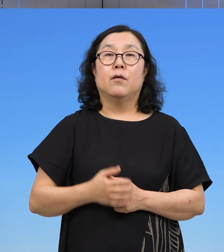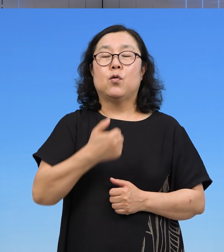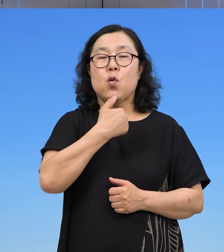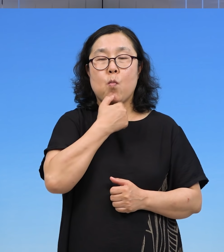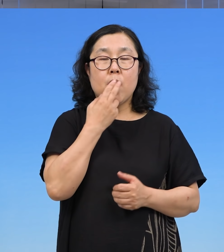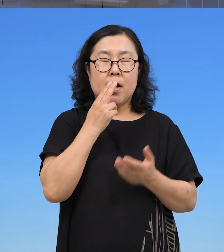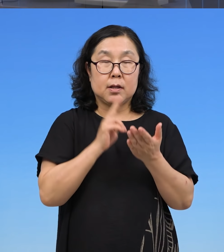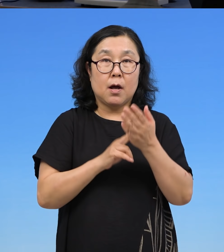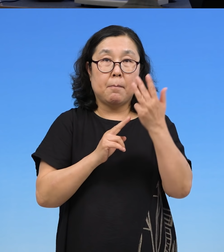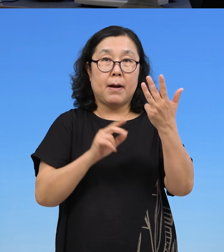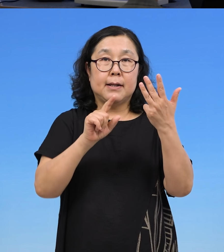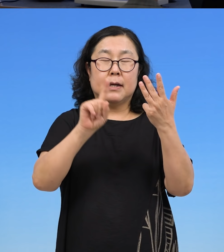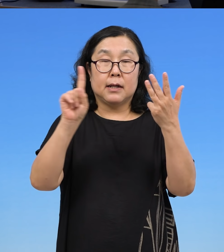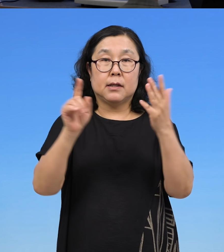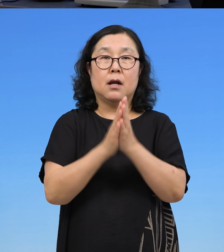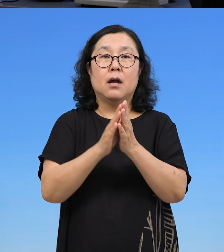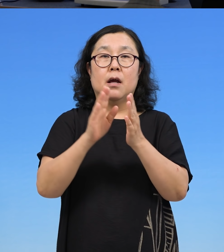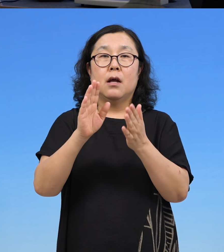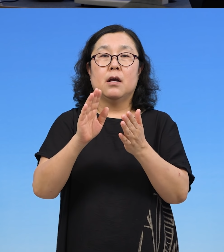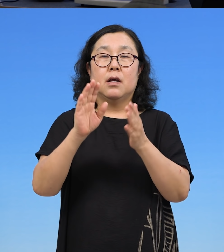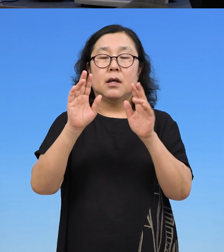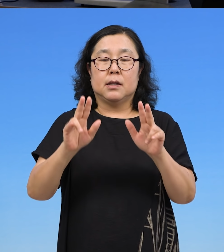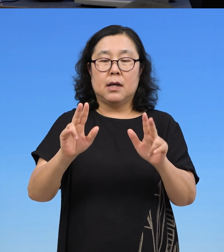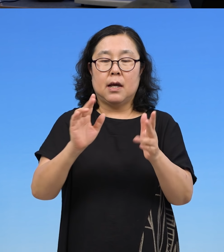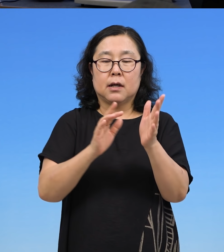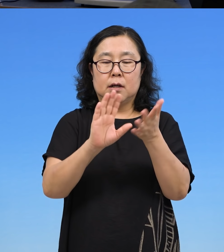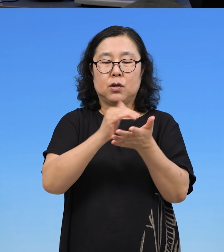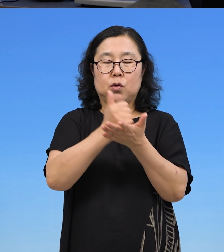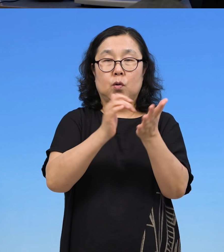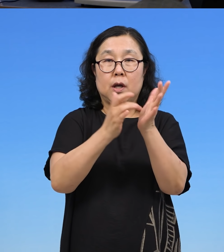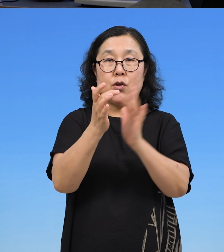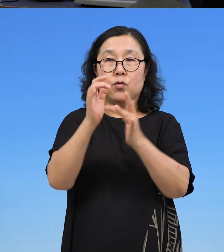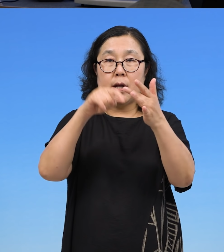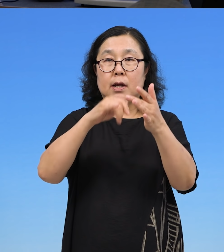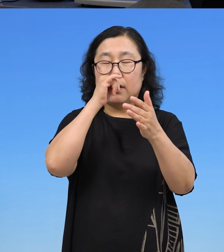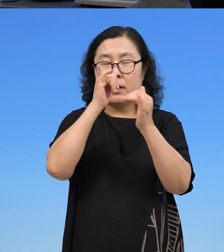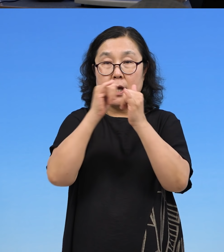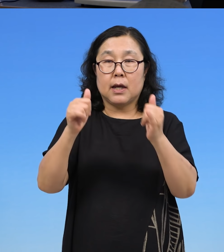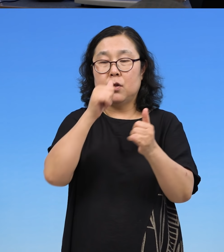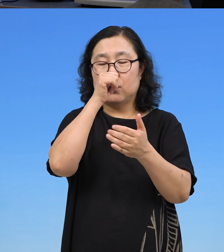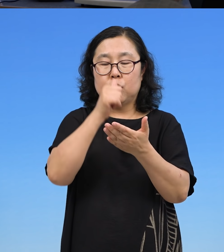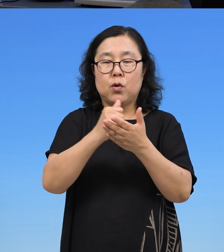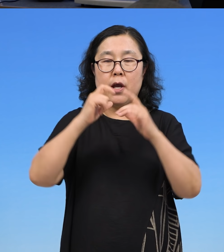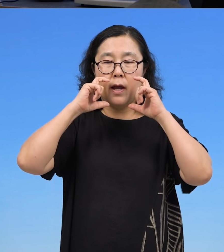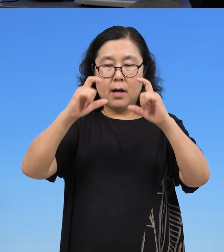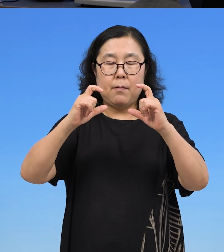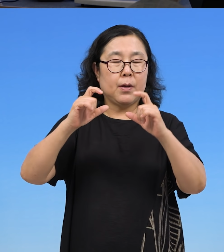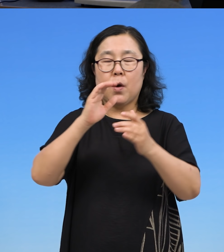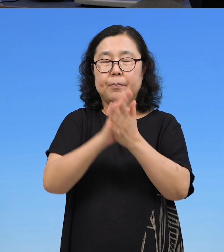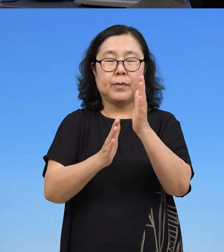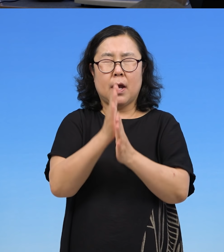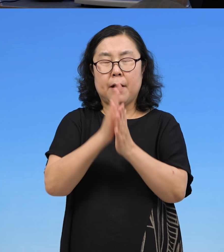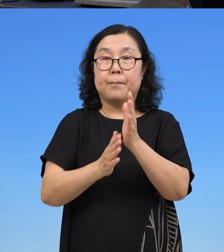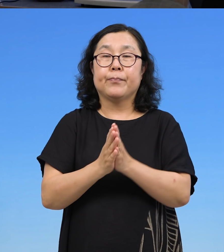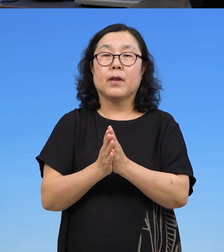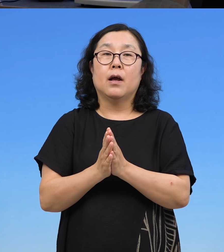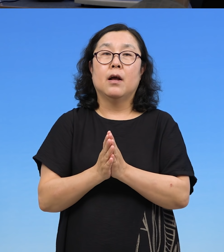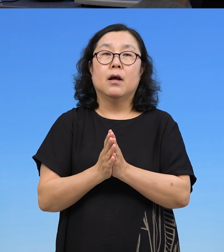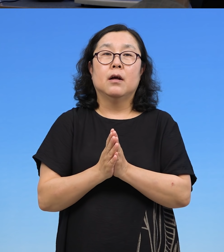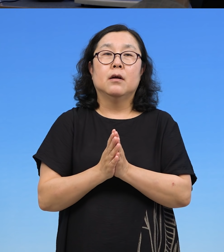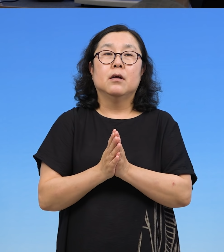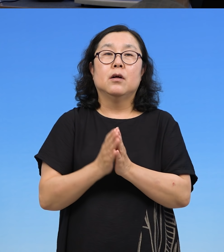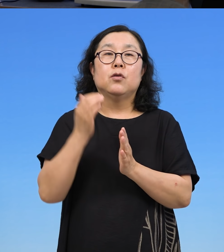로마스 8장 1절 그러므로 이제 그리스도 예수 안에 있는 자에게는 결코 정죄함이 없나니 또